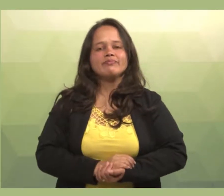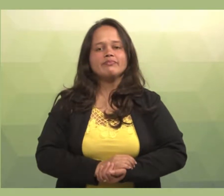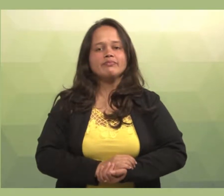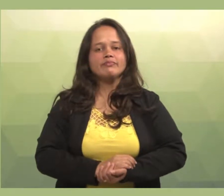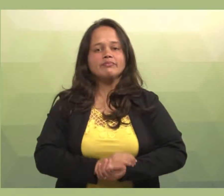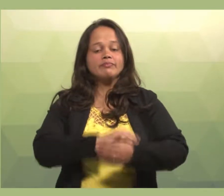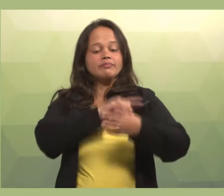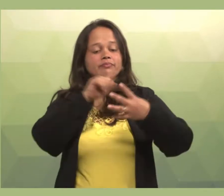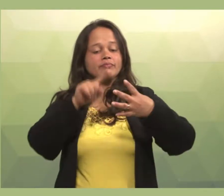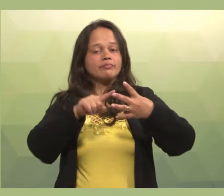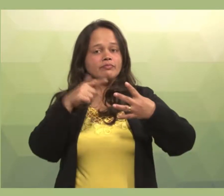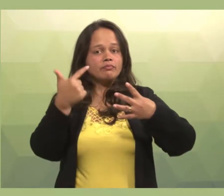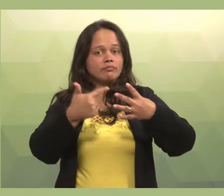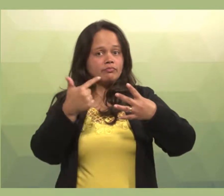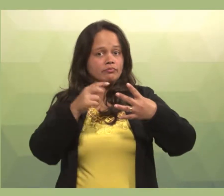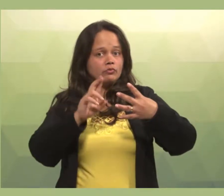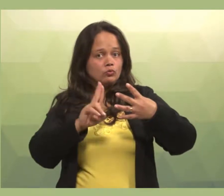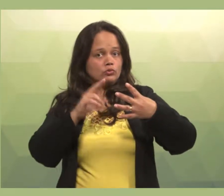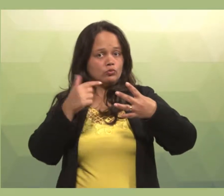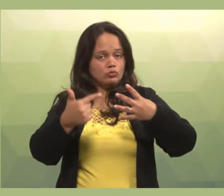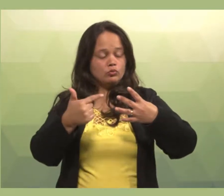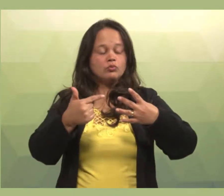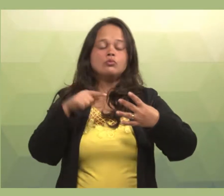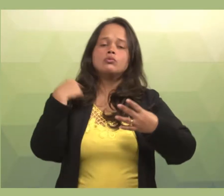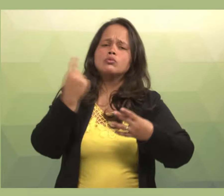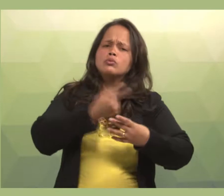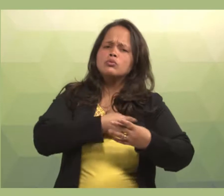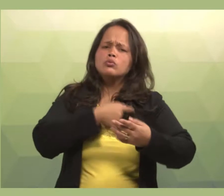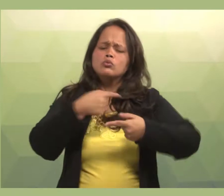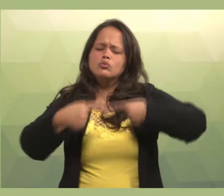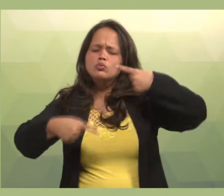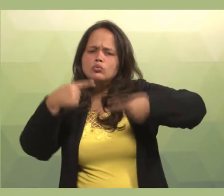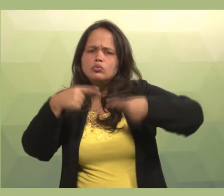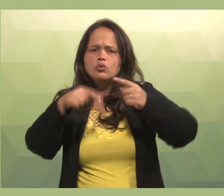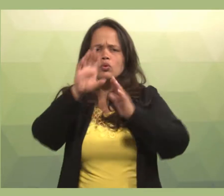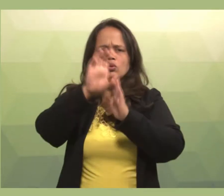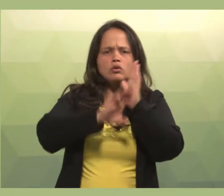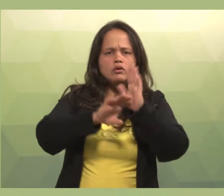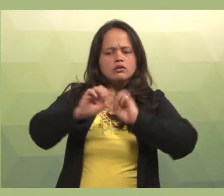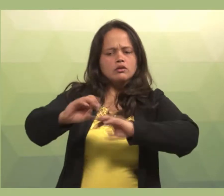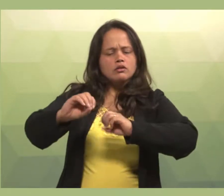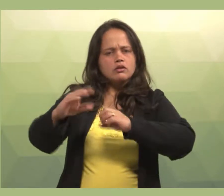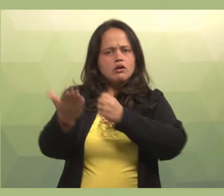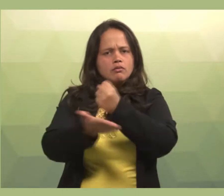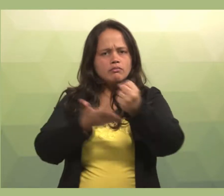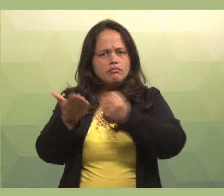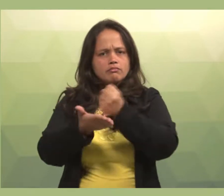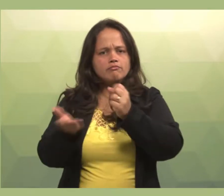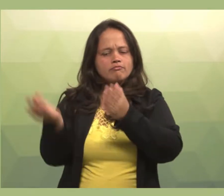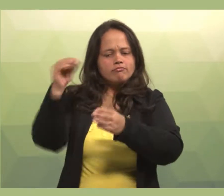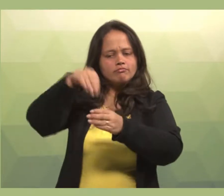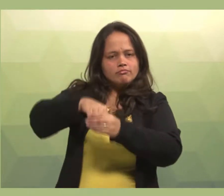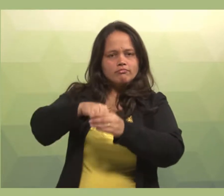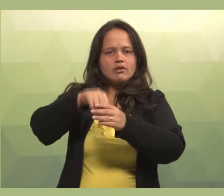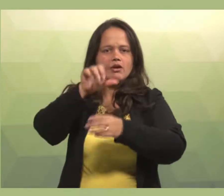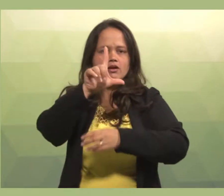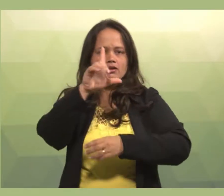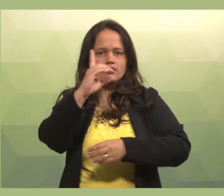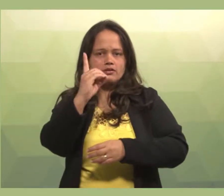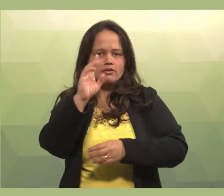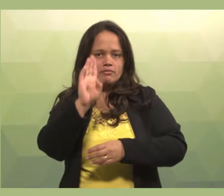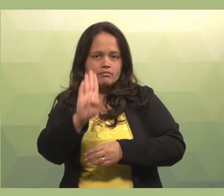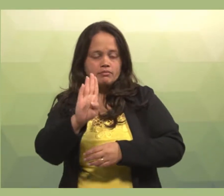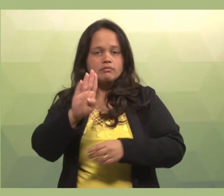Nessa segunda unidade, nós vamos discutir o currículo no ensino básico expresso na LDB e nas diretrizes